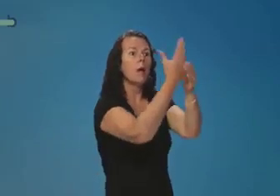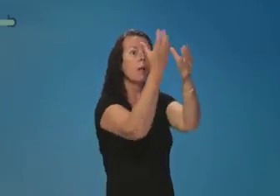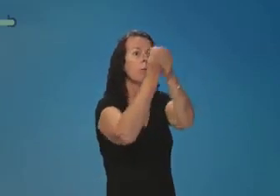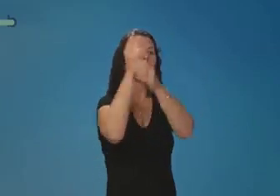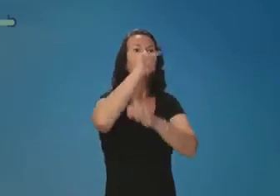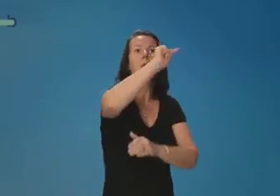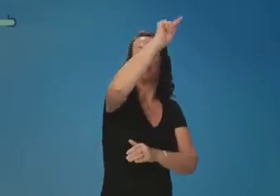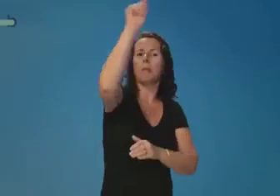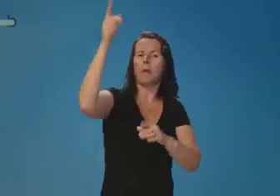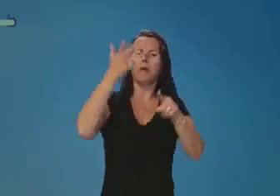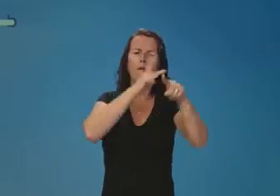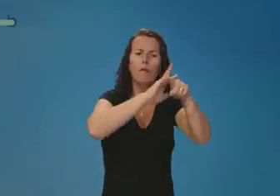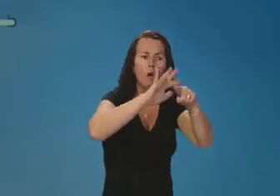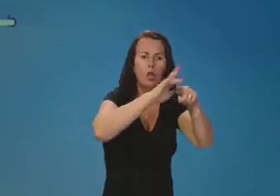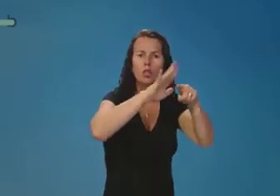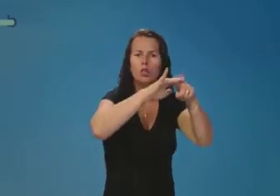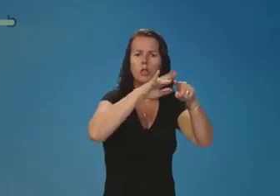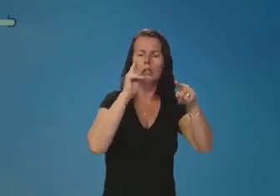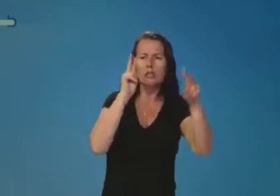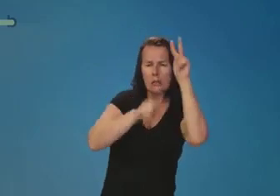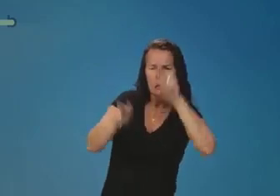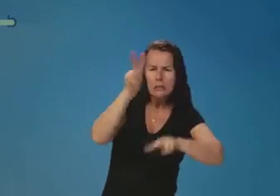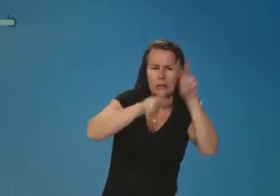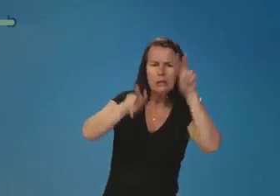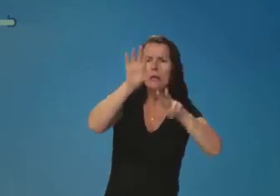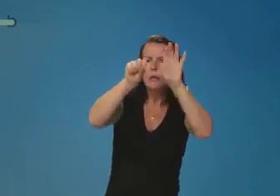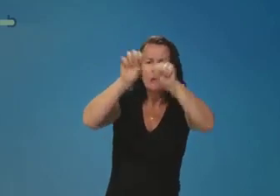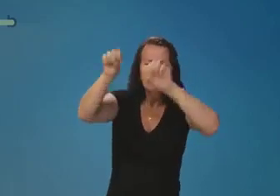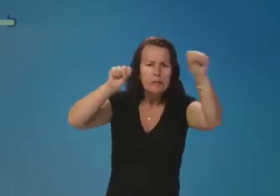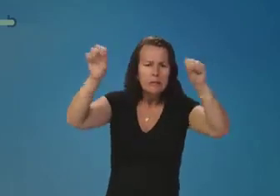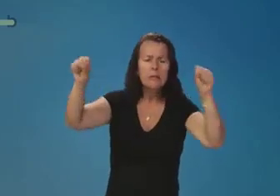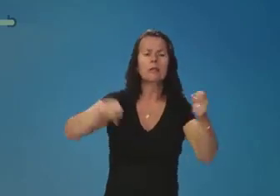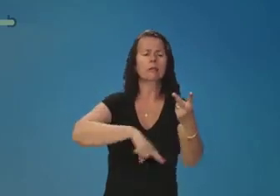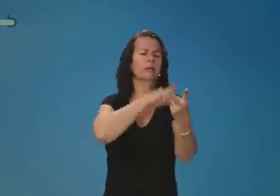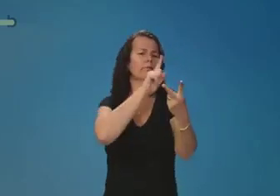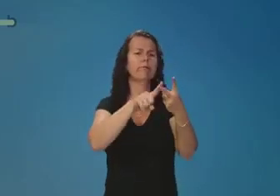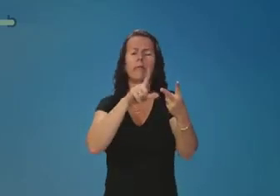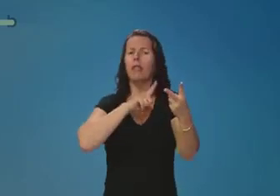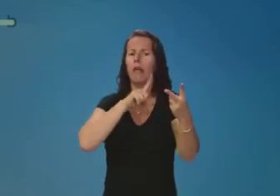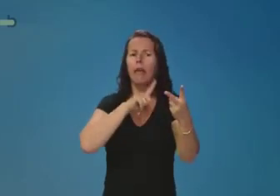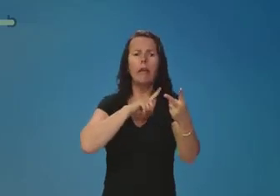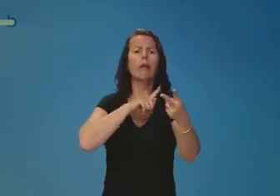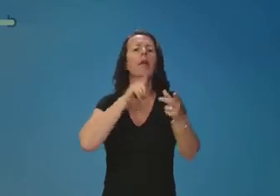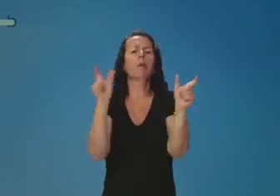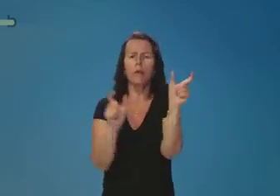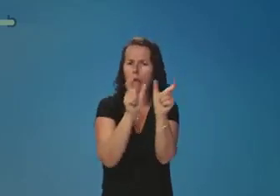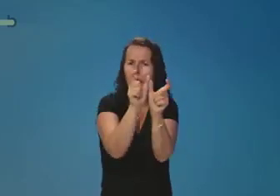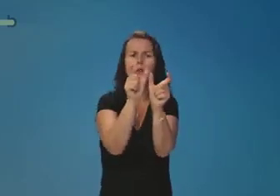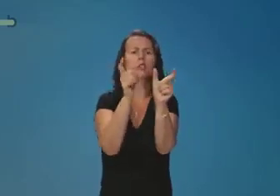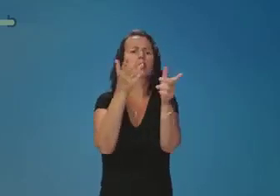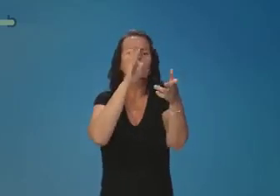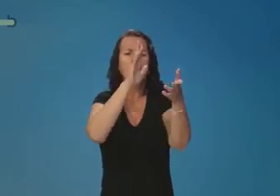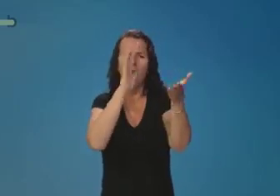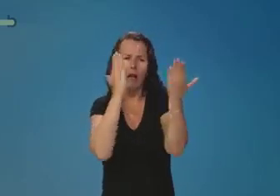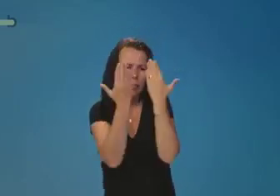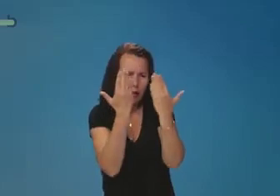na fonologia, na análise morfológica, na análise sintática e assim por diante.